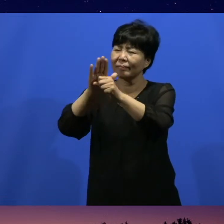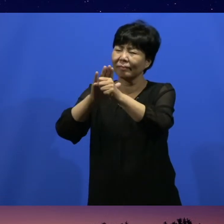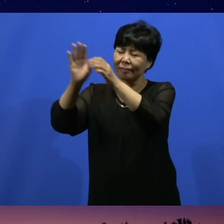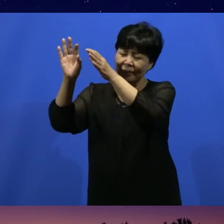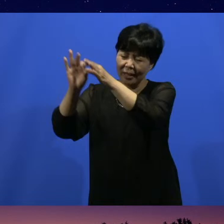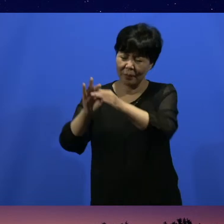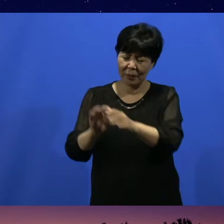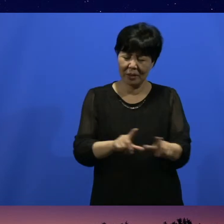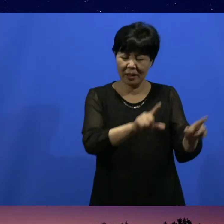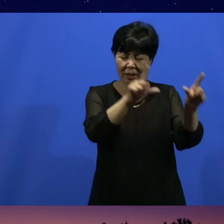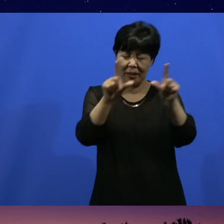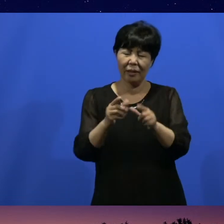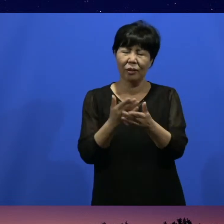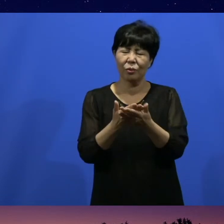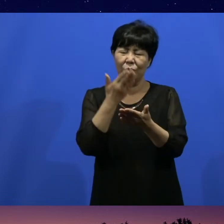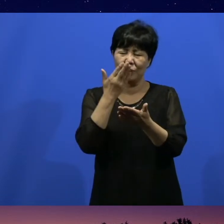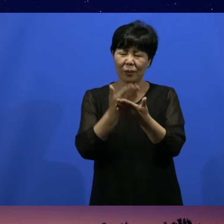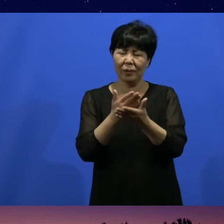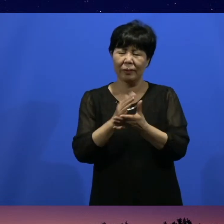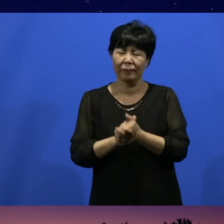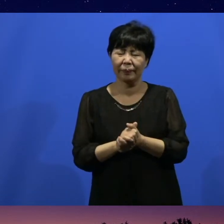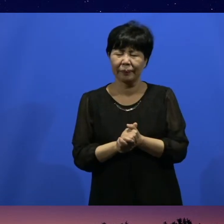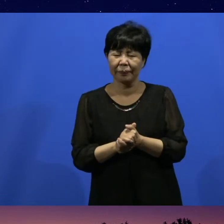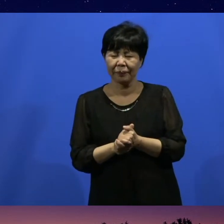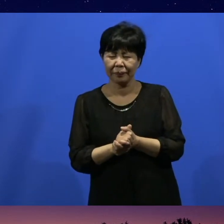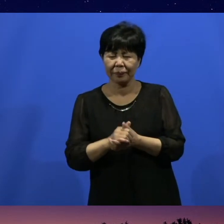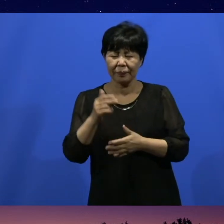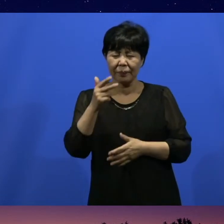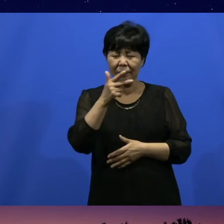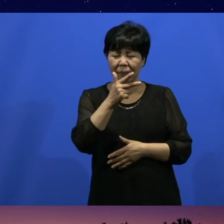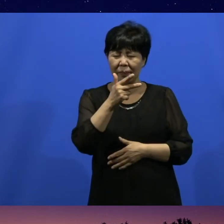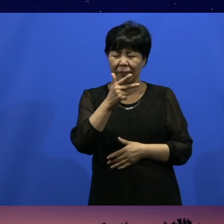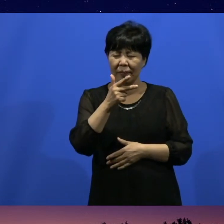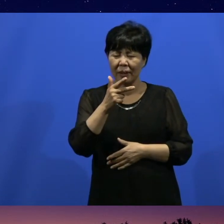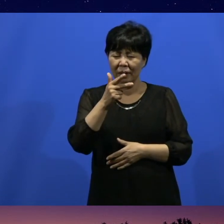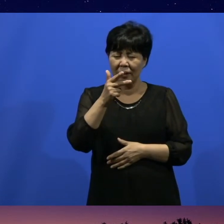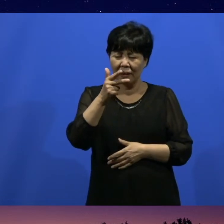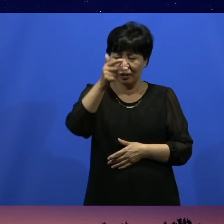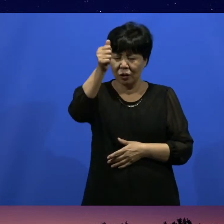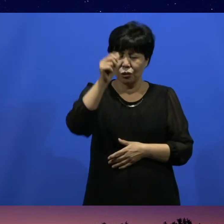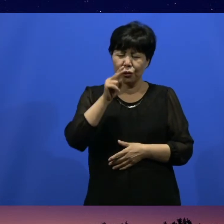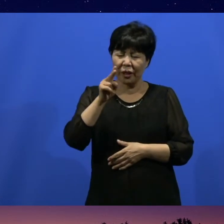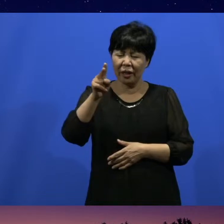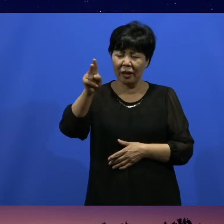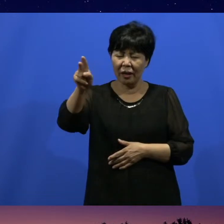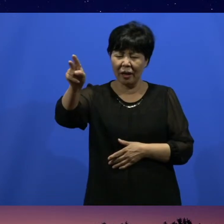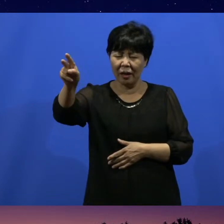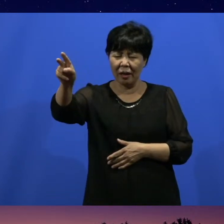그 사랑의 반응이 되게 하여 주시옵소서. 주여 세 번 외치고 기도하며 나갑니다.